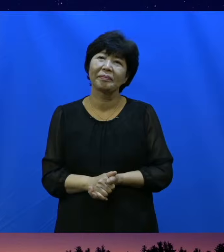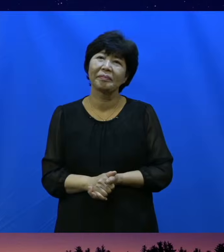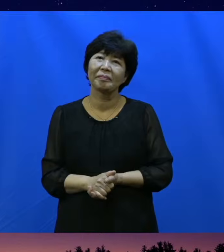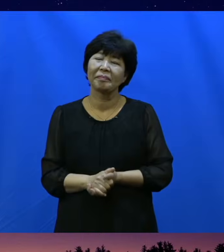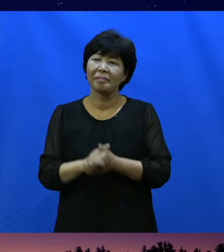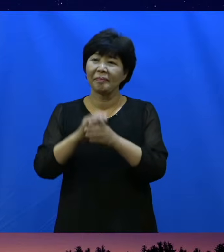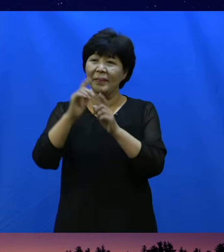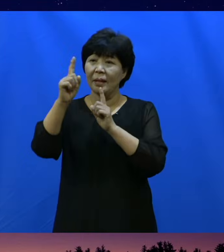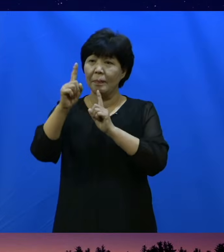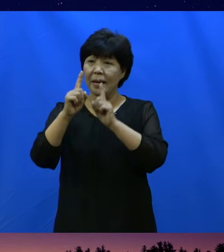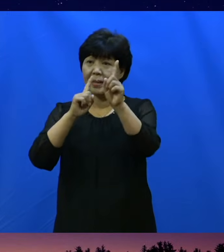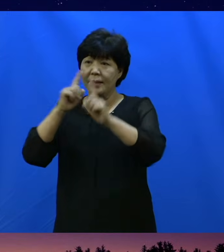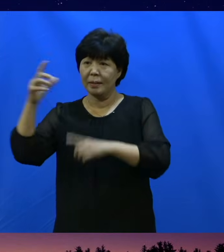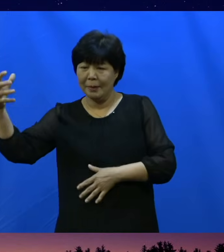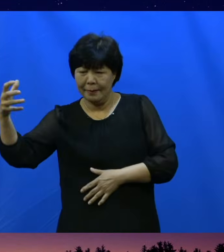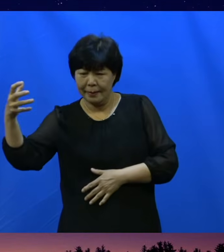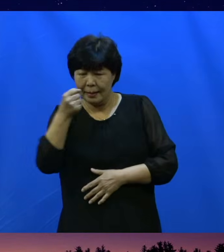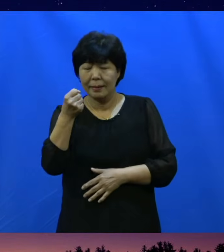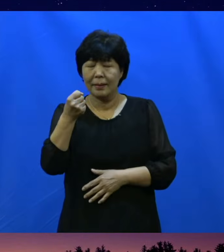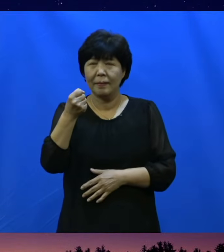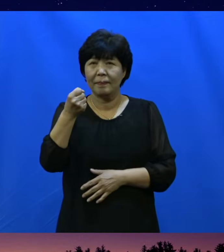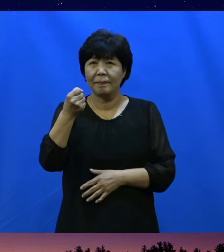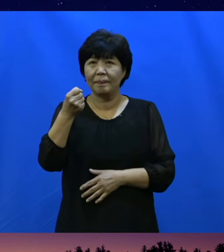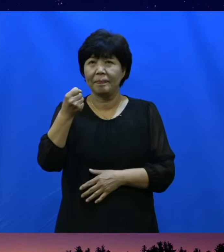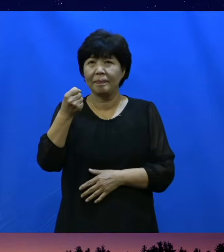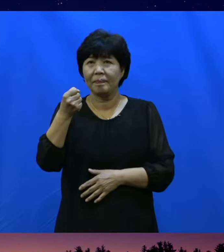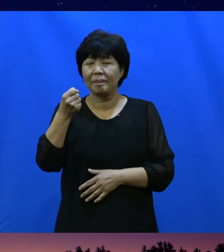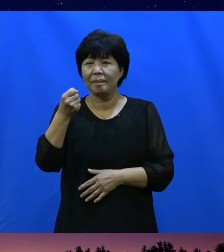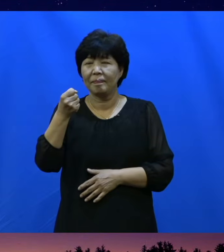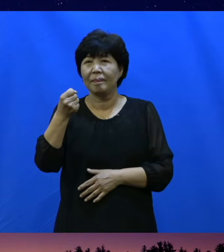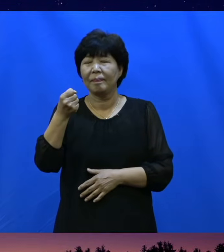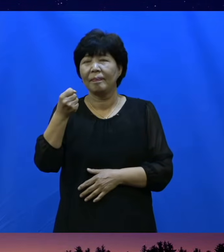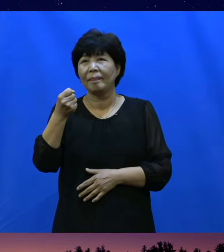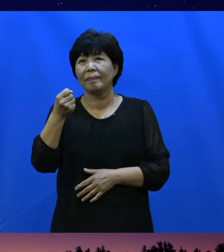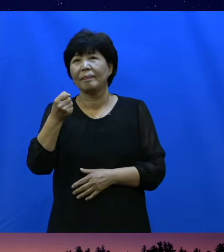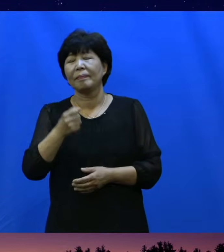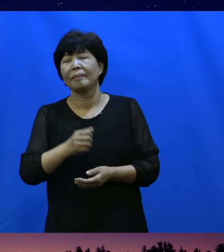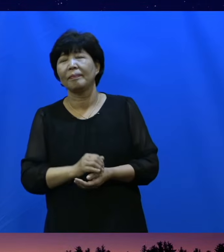말씀을 가지라고 그랬잖아요, 여러분. 그죠? 취하라는 거예요.